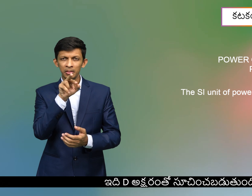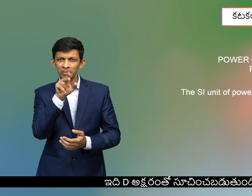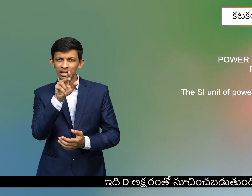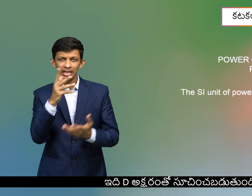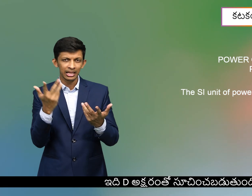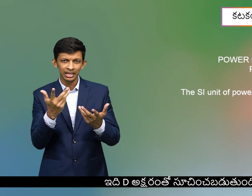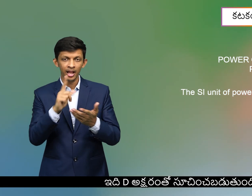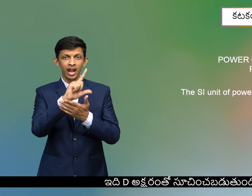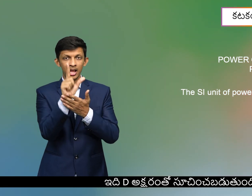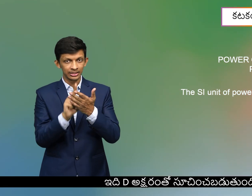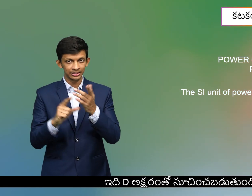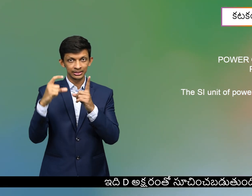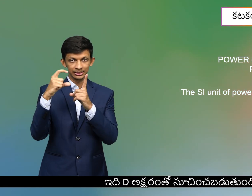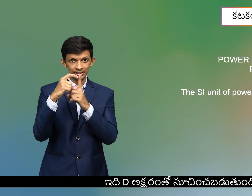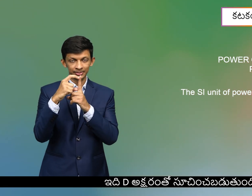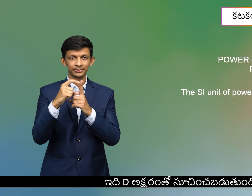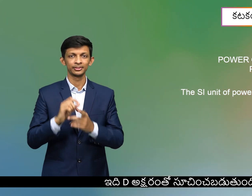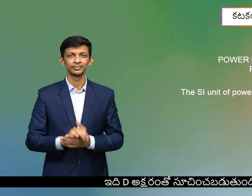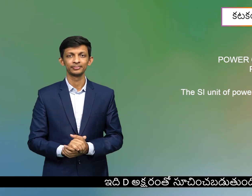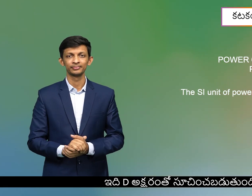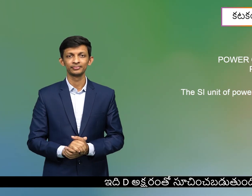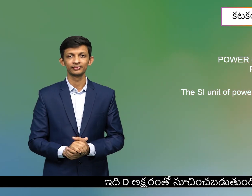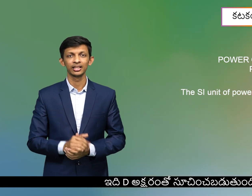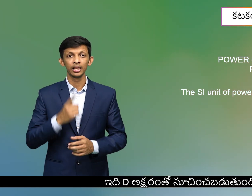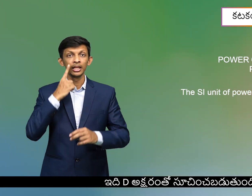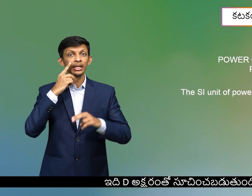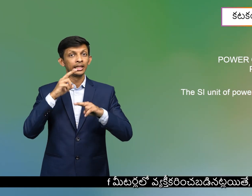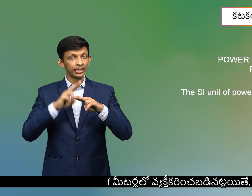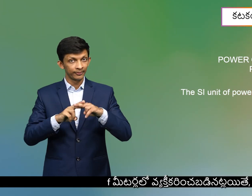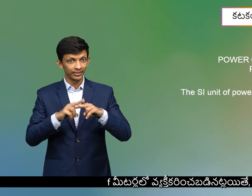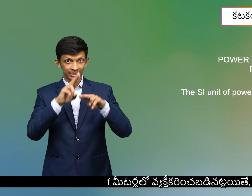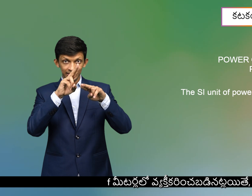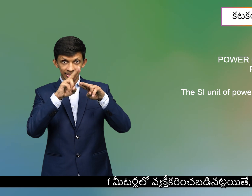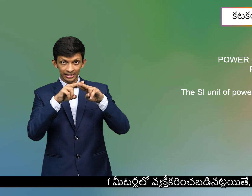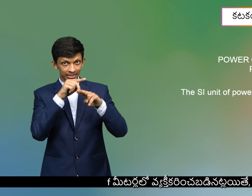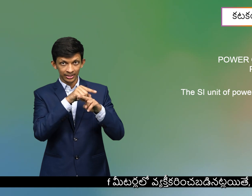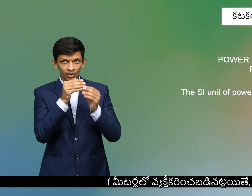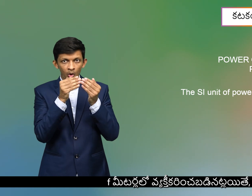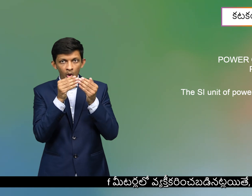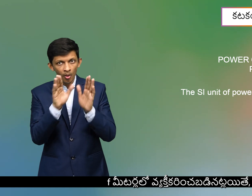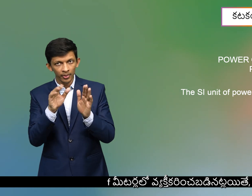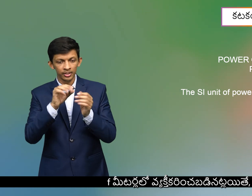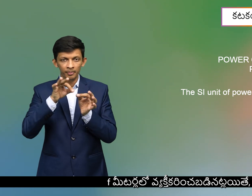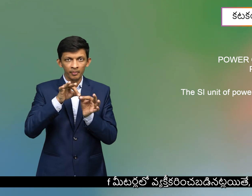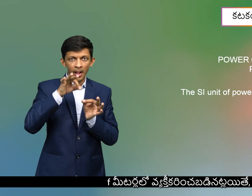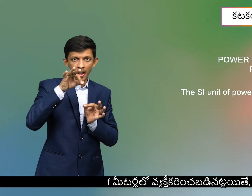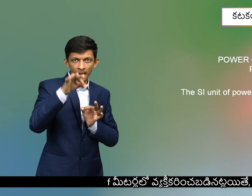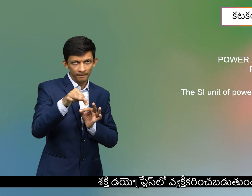అది D అక్షరంతో సూచించబడుతుంది. F మీటర్లలో వ్యక్తీకరించబడినట్లయితే